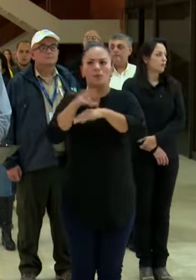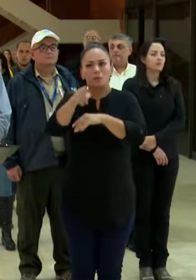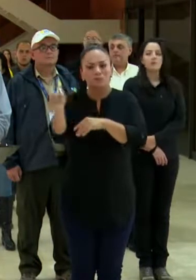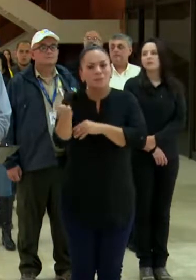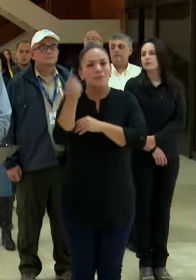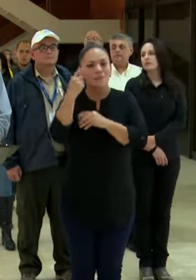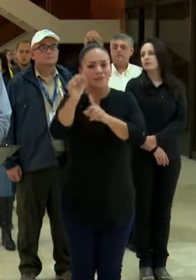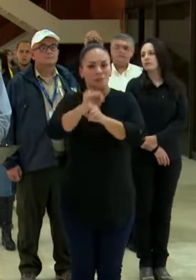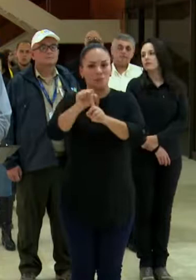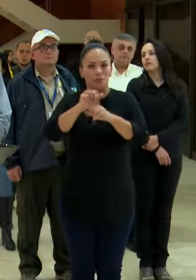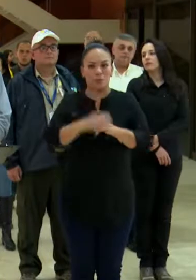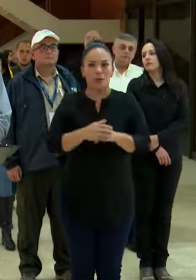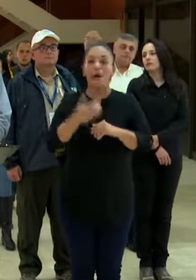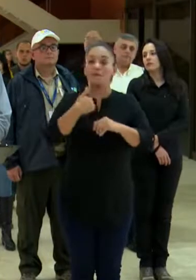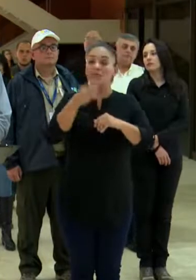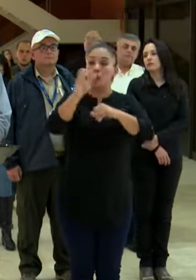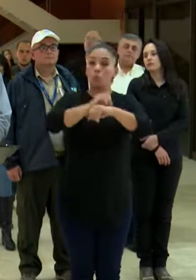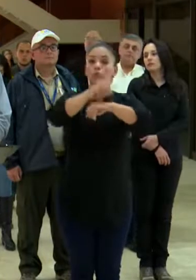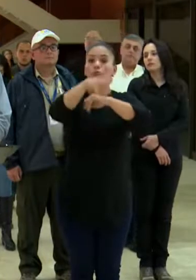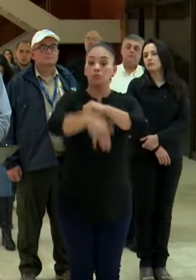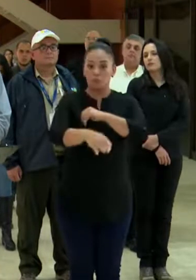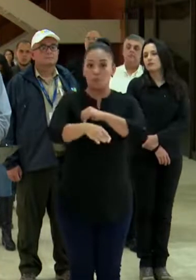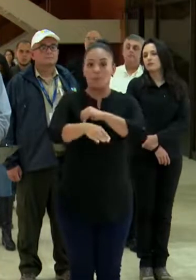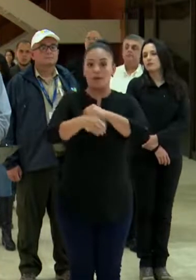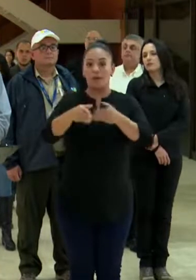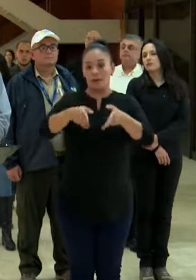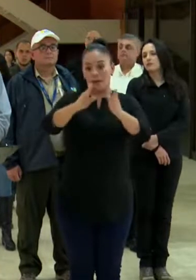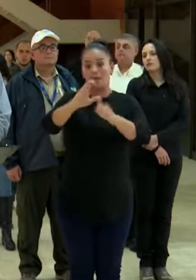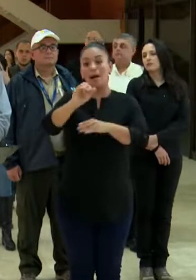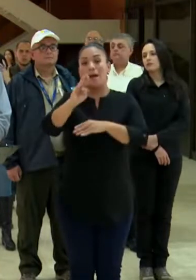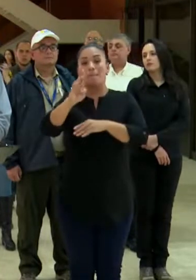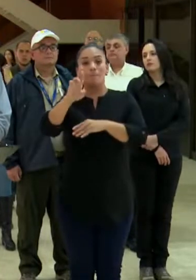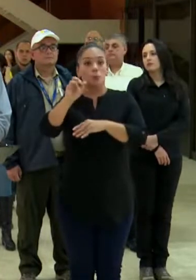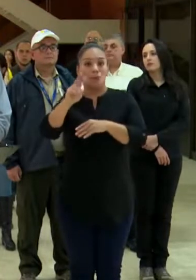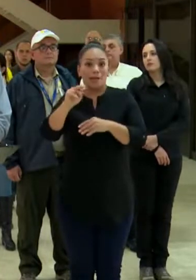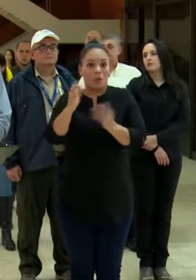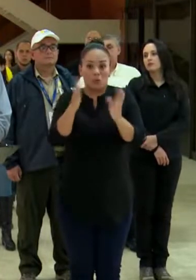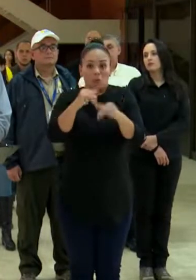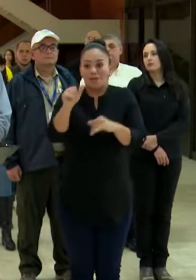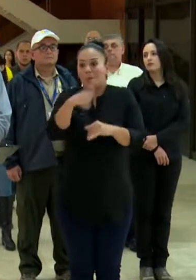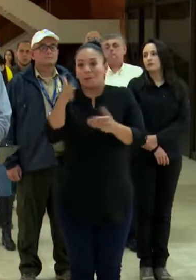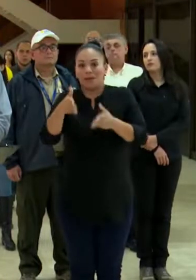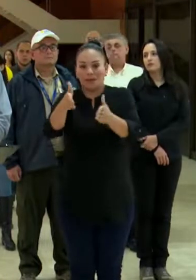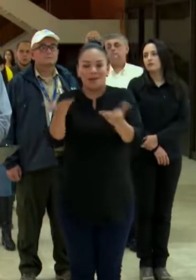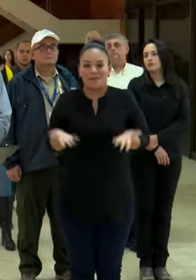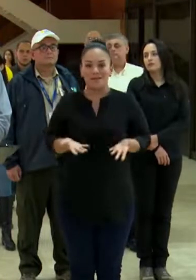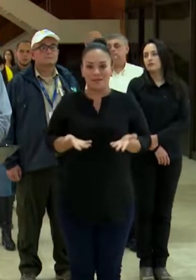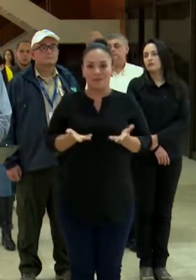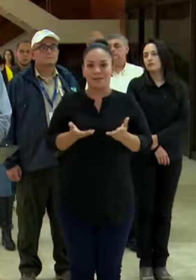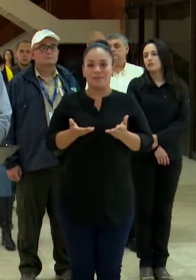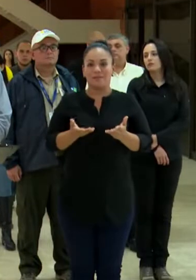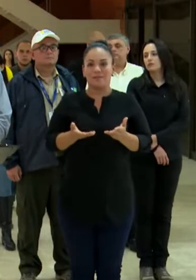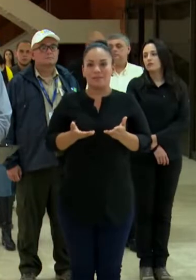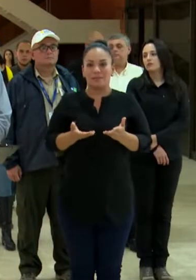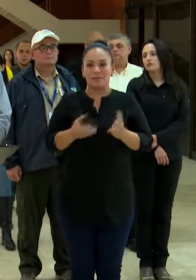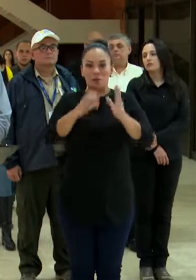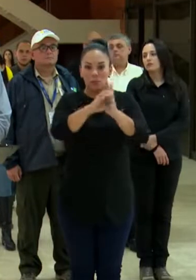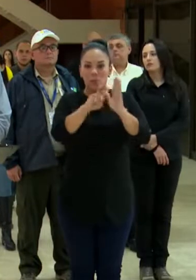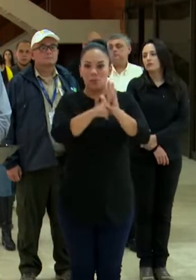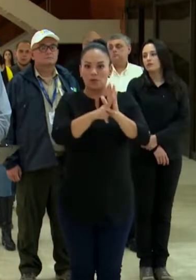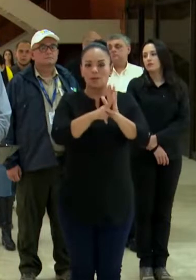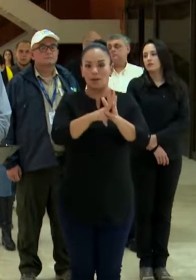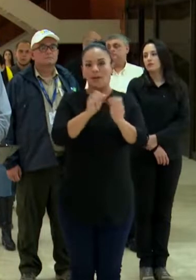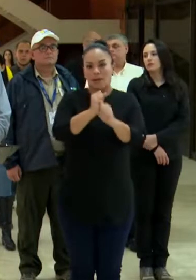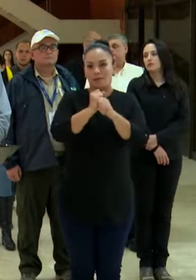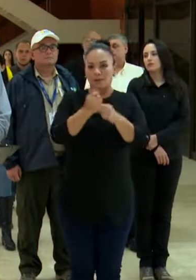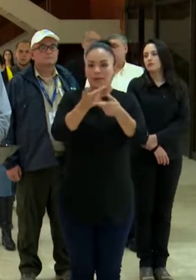teníamos un derrumbe en Cambronero que estábamos terminando de limpiar, no hay ruta alterna. Tengo entendido que la Constitución garantiza el libre